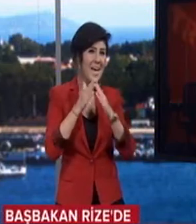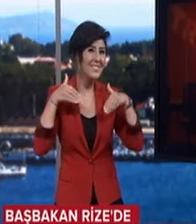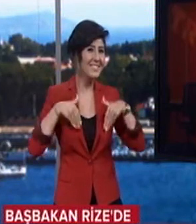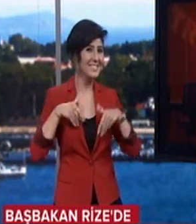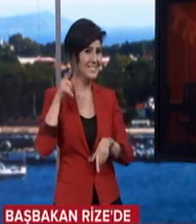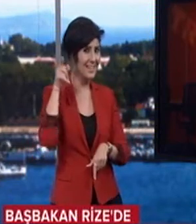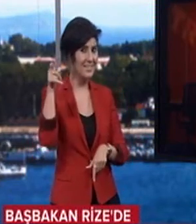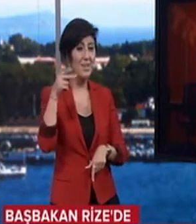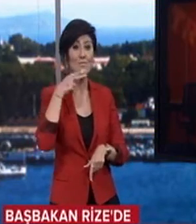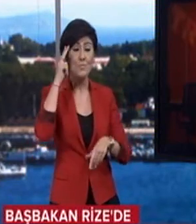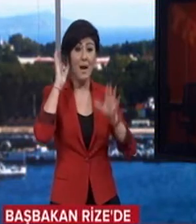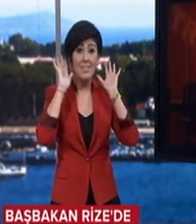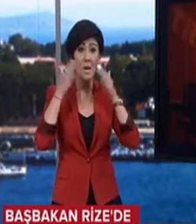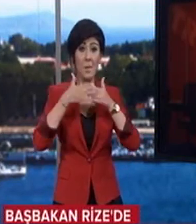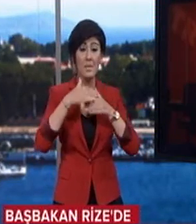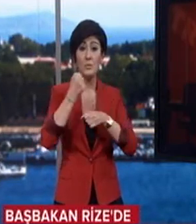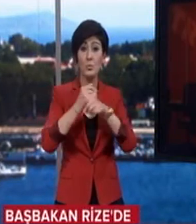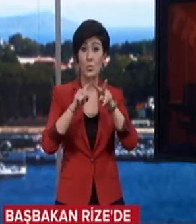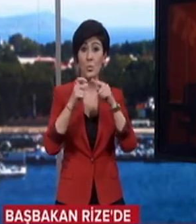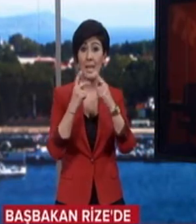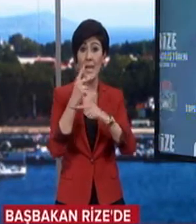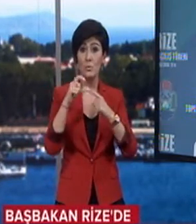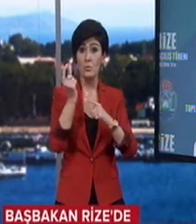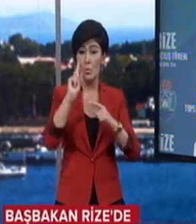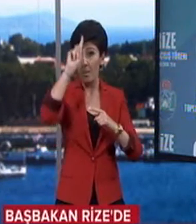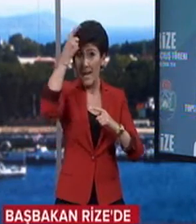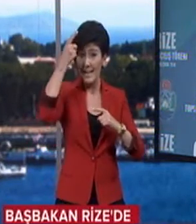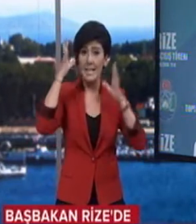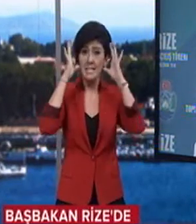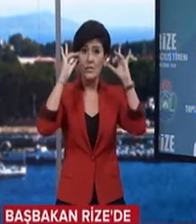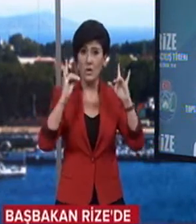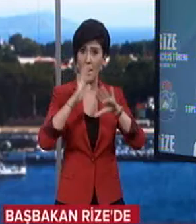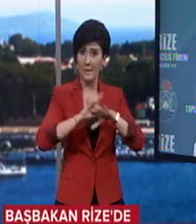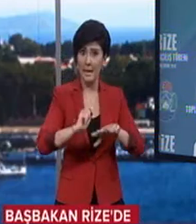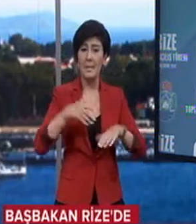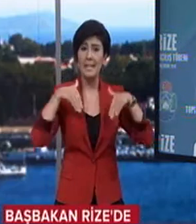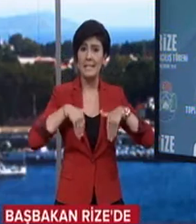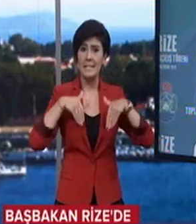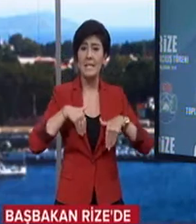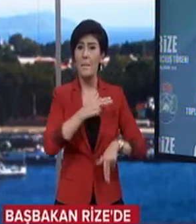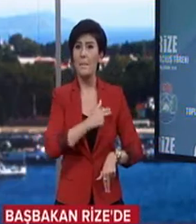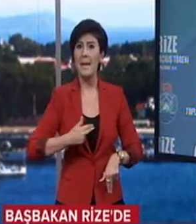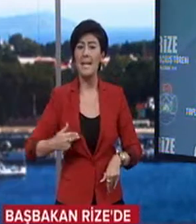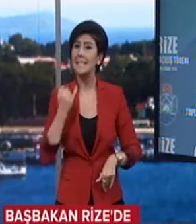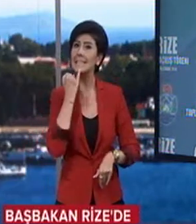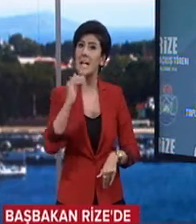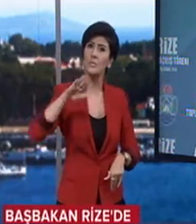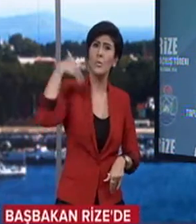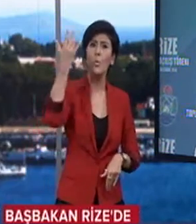Ocağı Rize'de. Cuma namazını Güneysu Merkez Camii'nde kılan Başbakan, Rize Belediyesi'nin ziyaretinin ardından